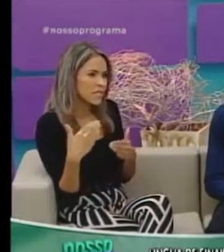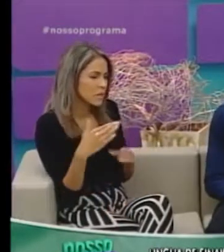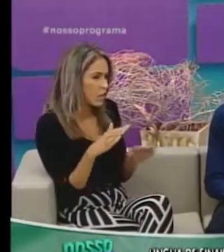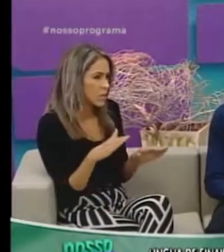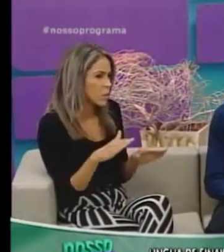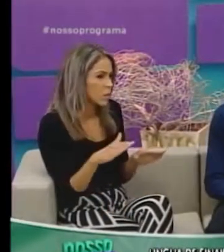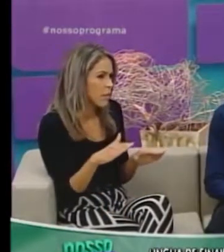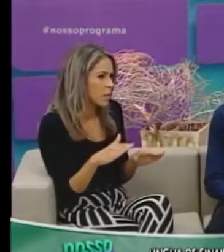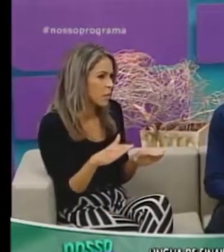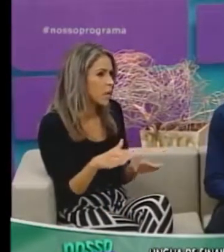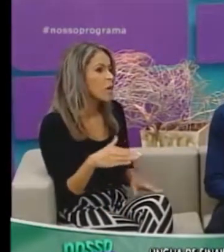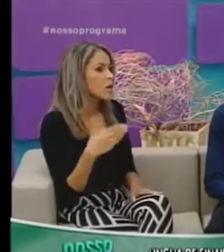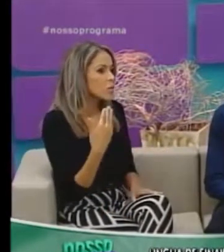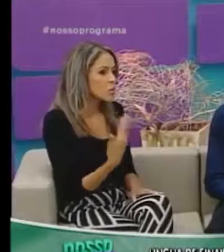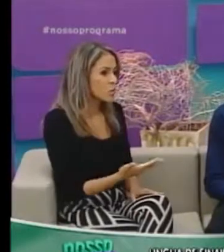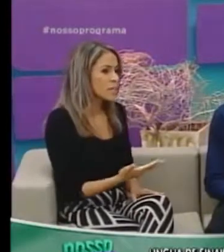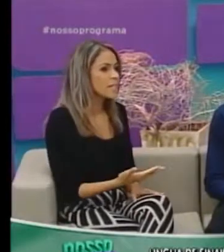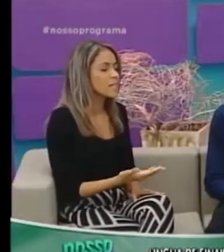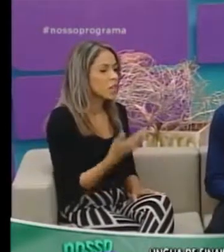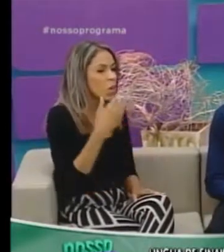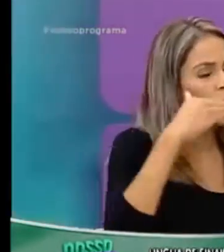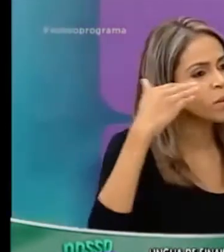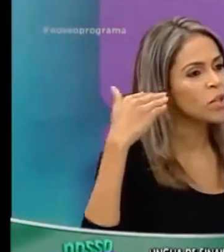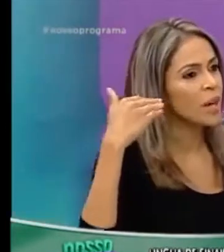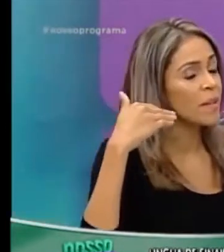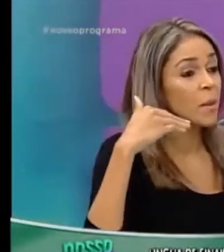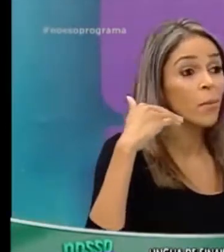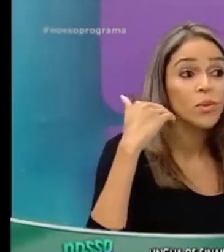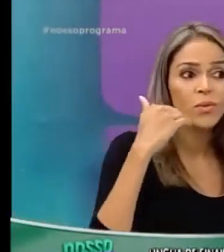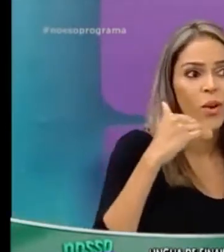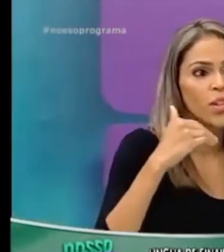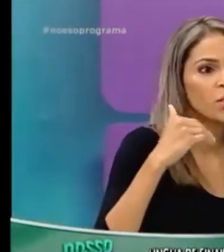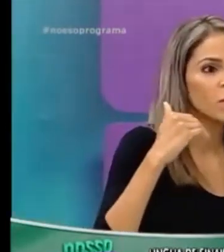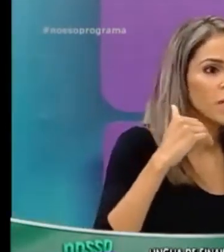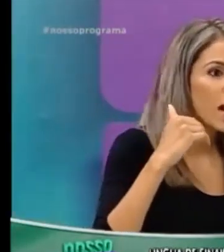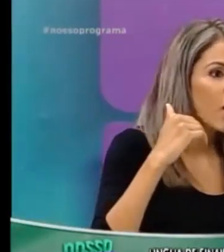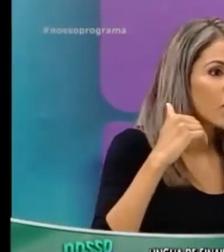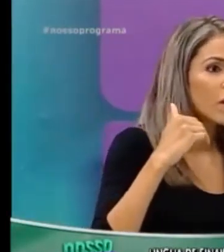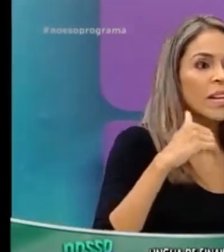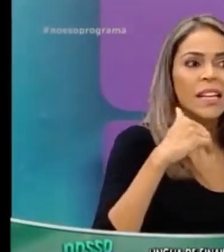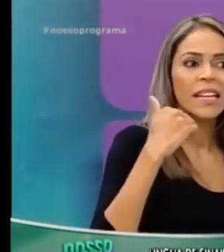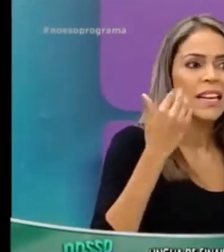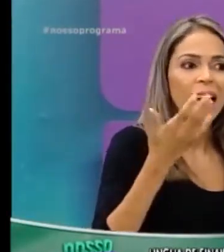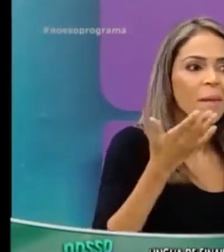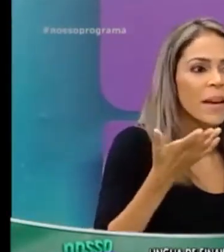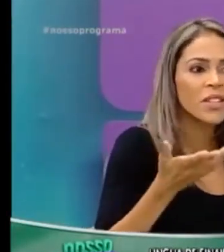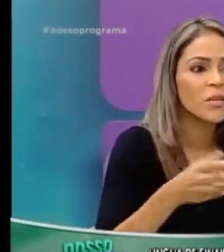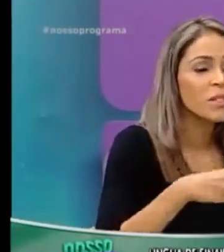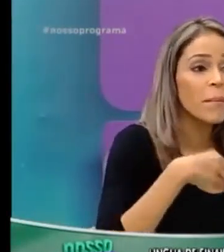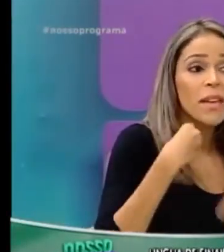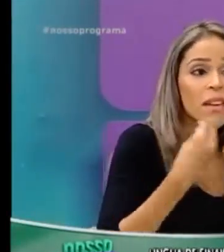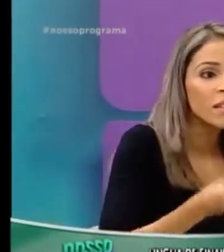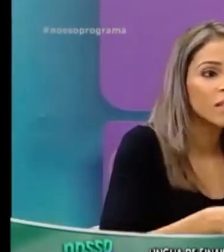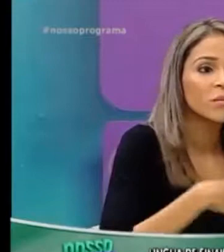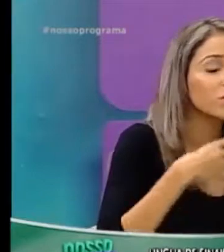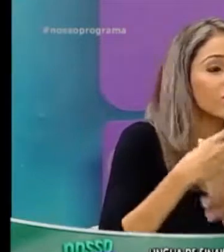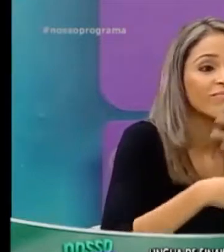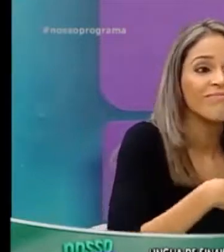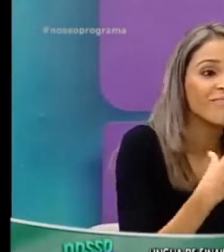não faz muito tempo, que um surdo ele chegou com uma dor de cabeça muito forte no hospital e a médica não sabia, e